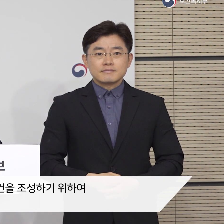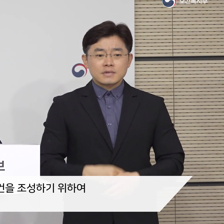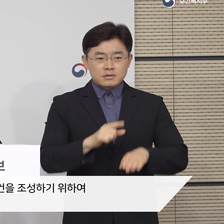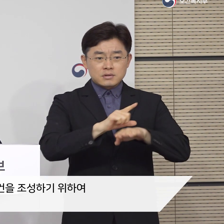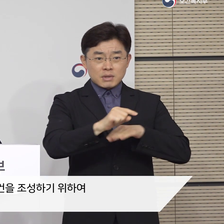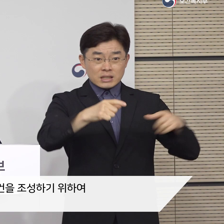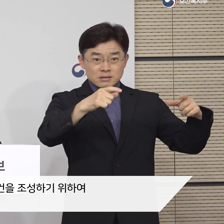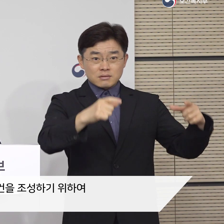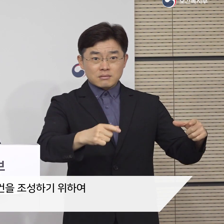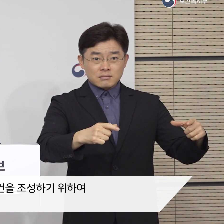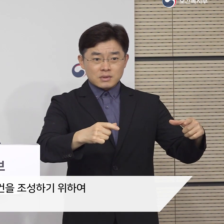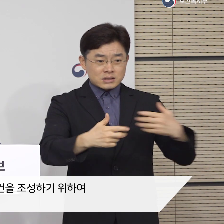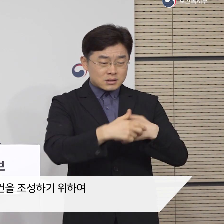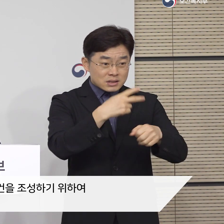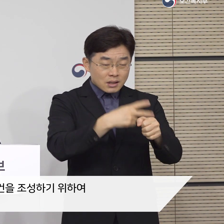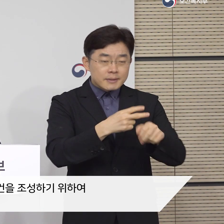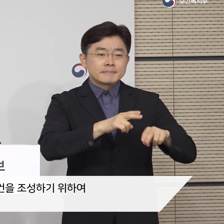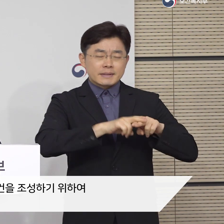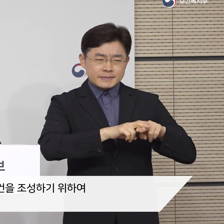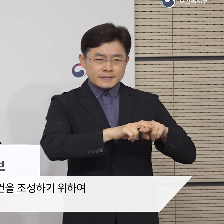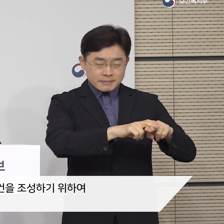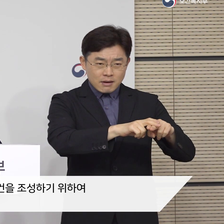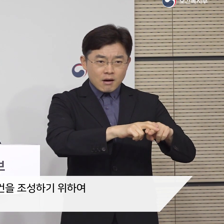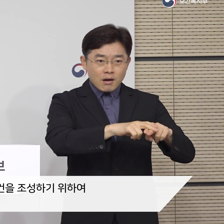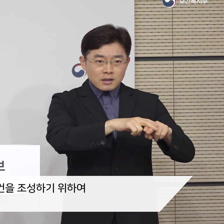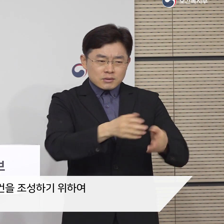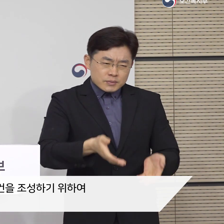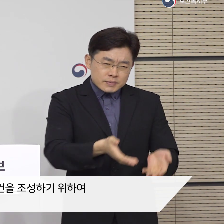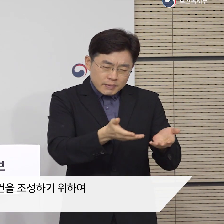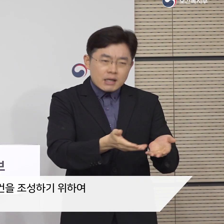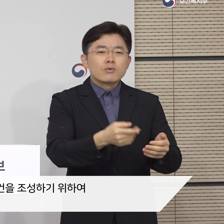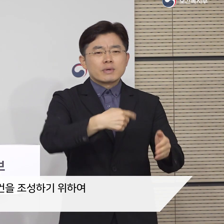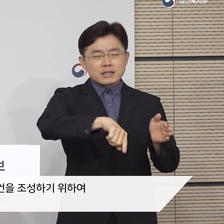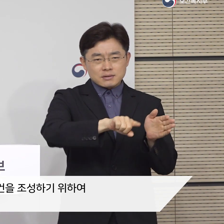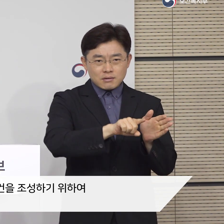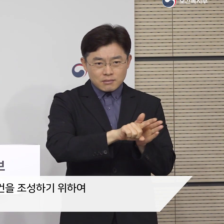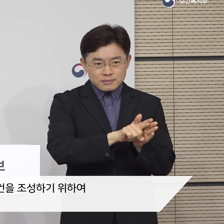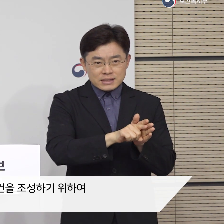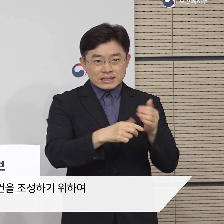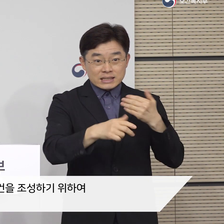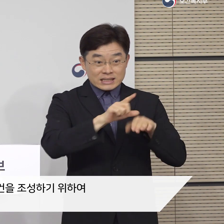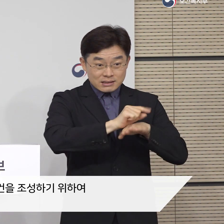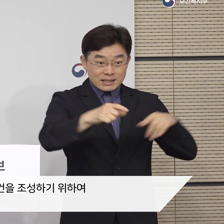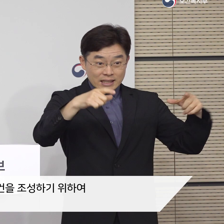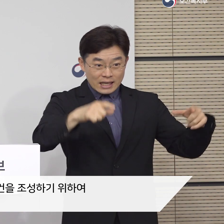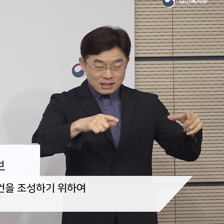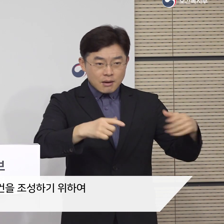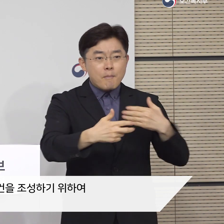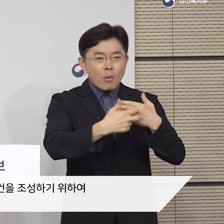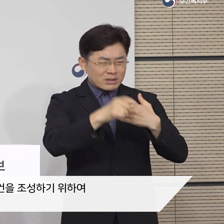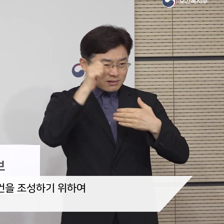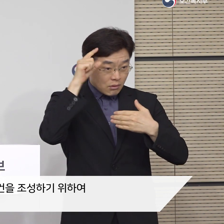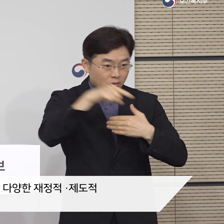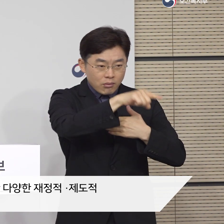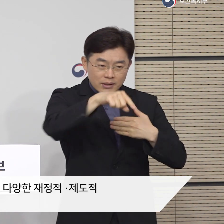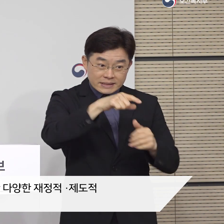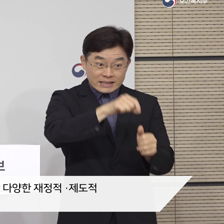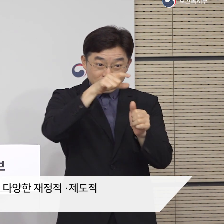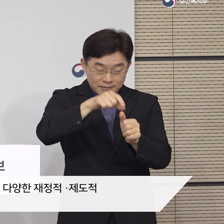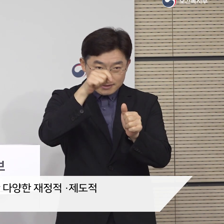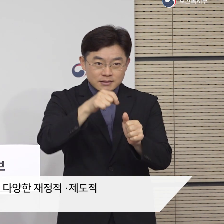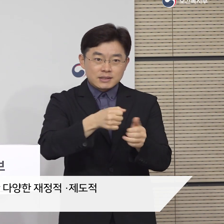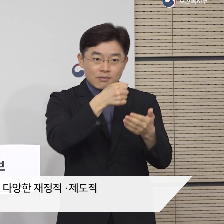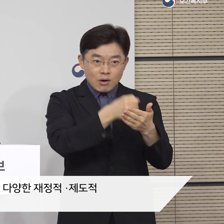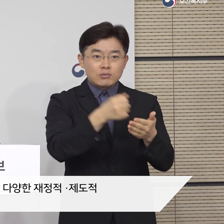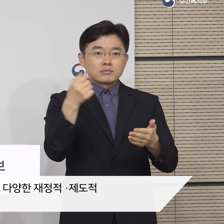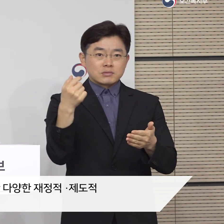지역에서 의사들이 계속 일할 수 있는 여건을 조성하기 위하여 지역별 우수 병원을 지정 육성하고 지역 가산